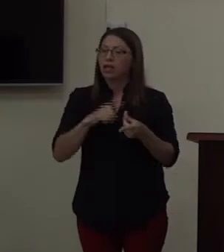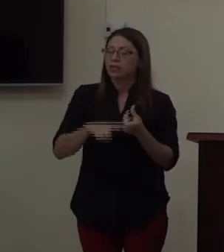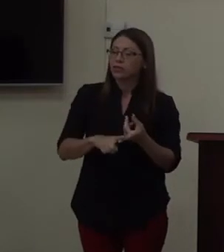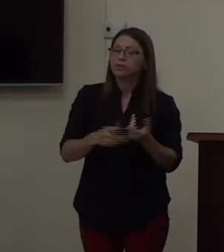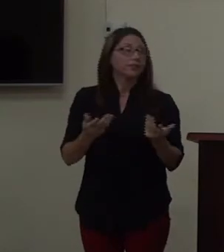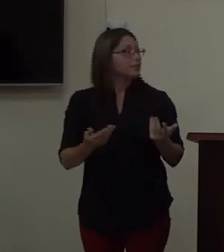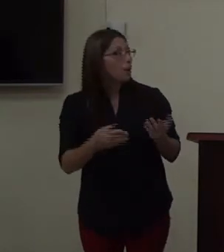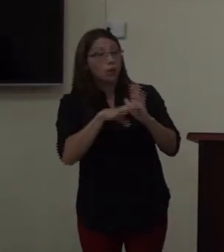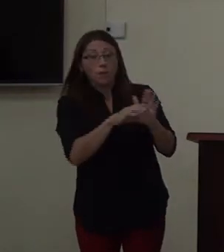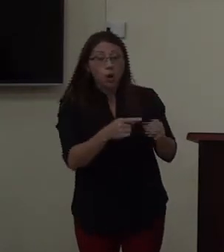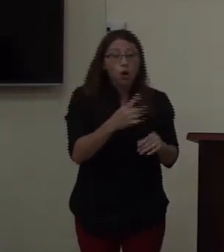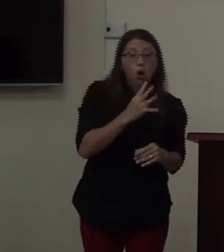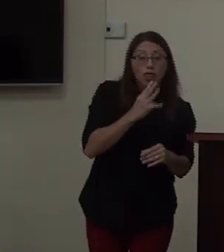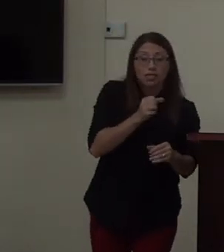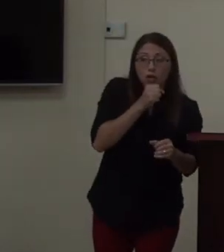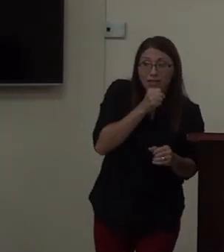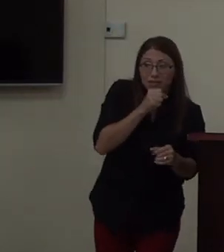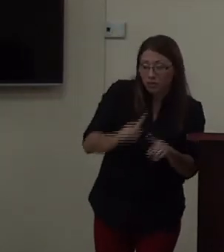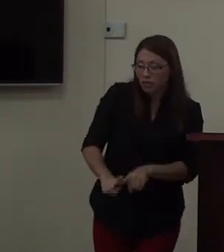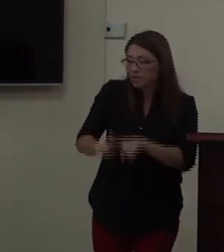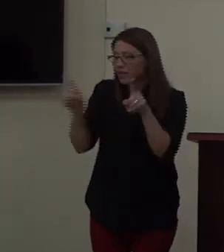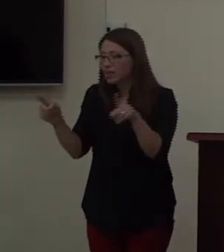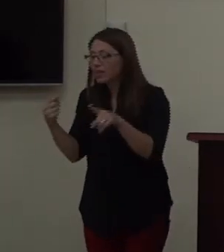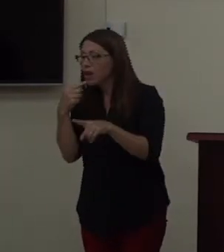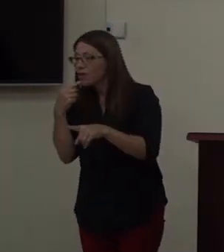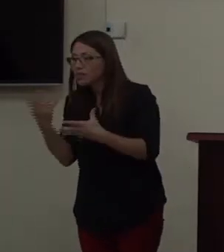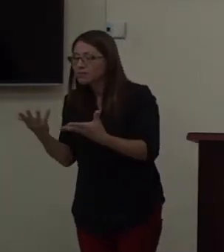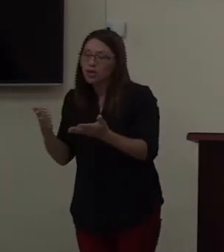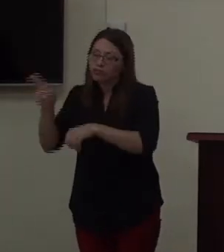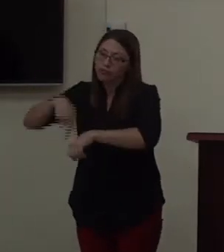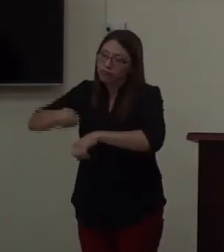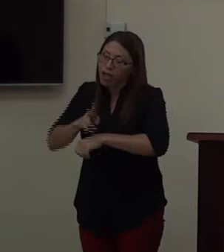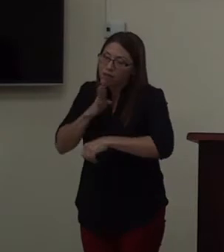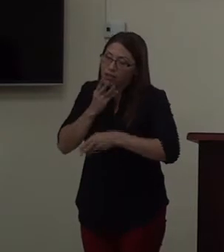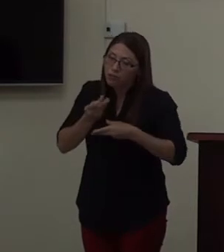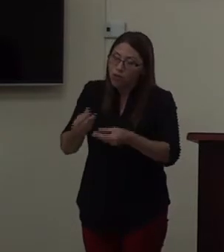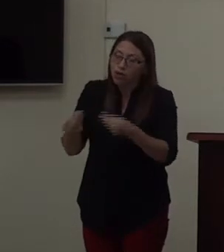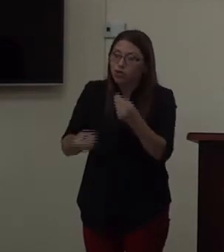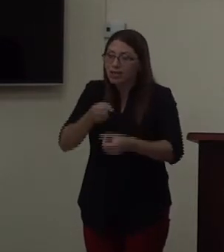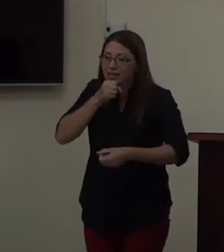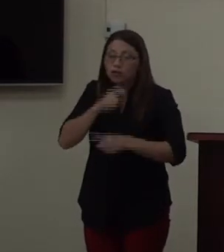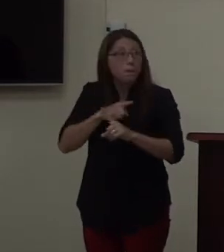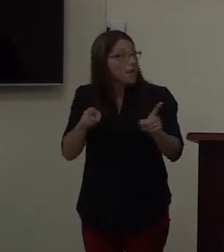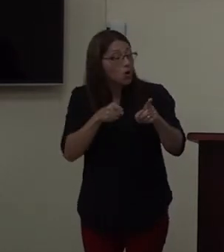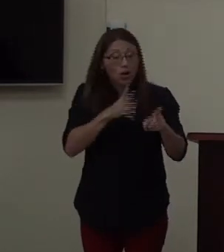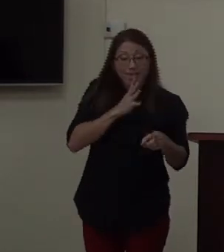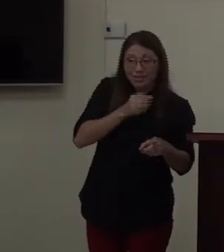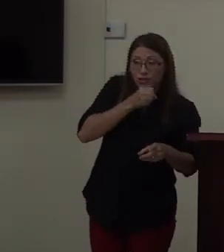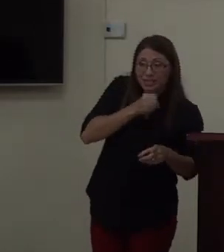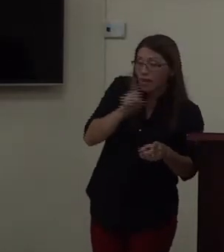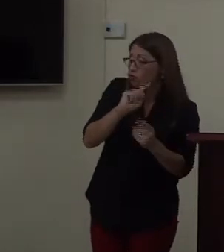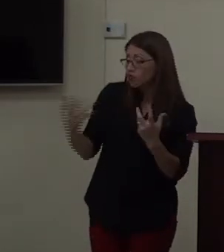lo que dicen los ancianos es diferente de lo que dicen, bueno, normalmente los hablan excluidos son ancianos, pero lo que dicen los ancianos no coincide con